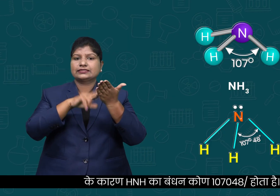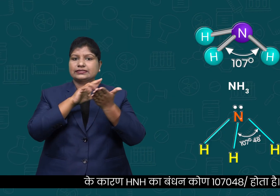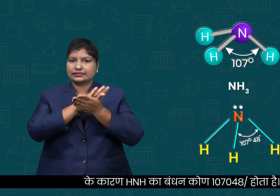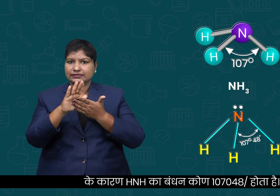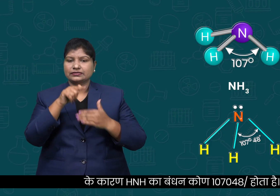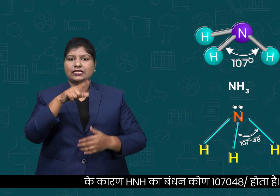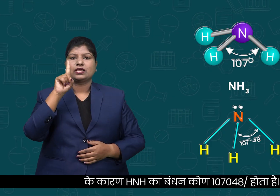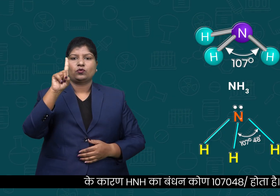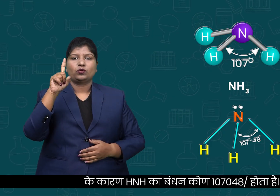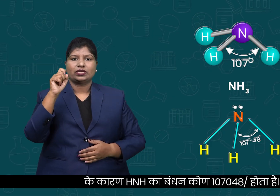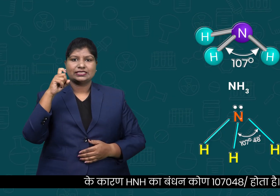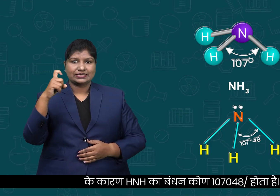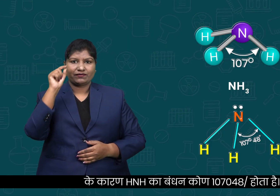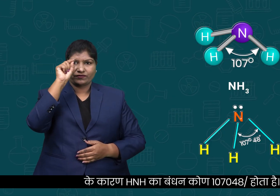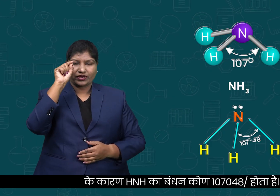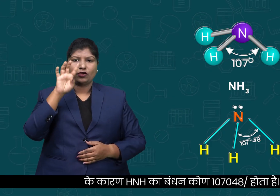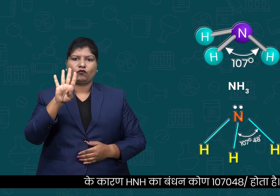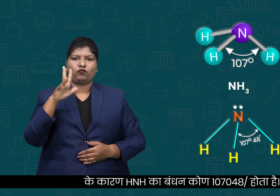के कारण HNH बंधन कोण